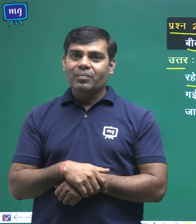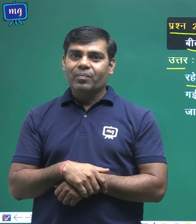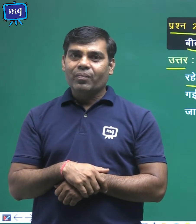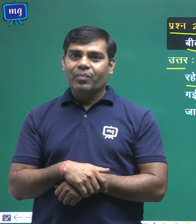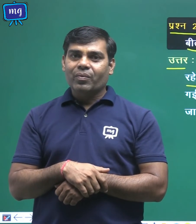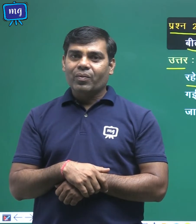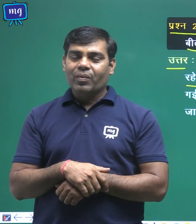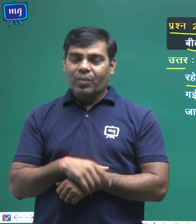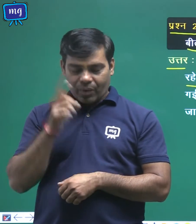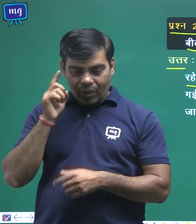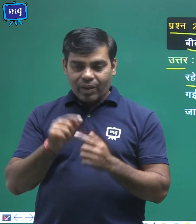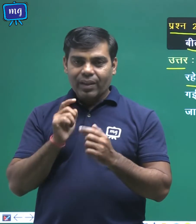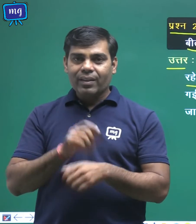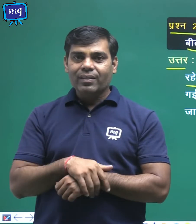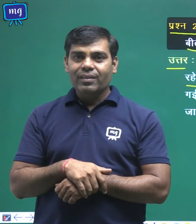क्योंकि